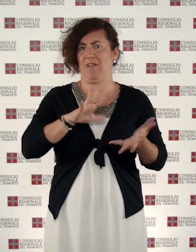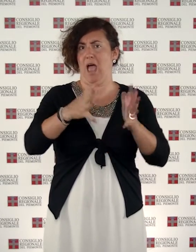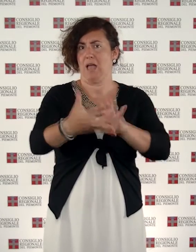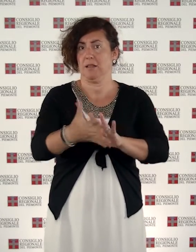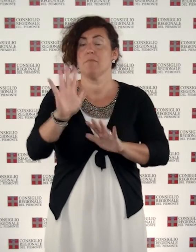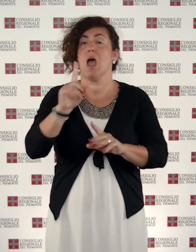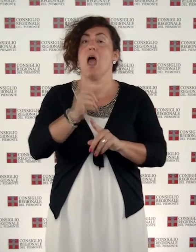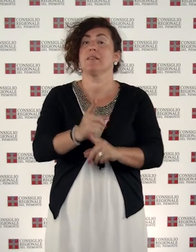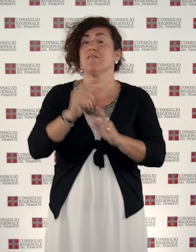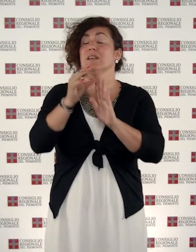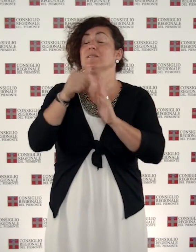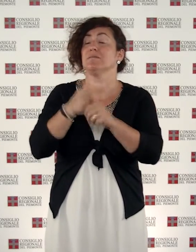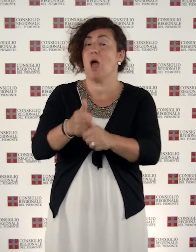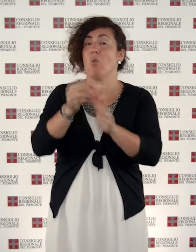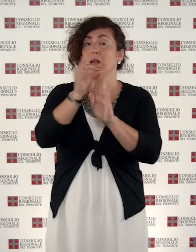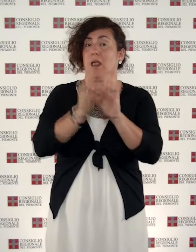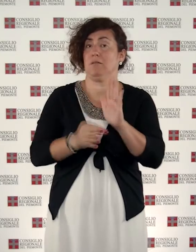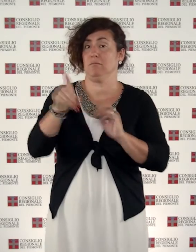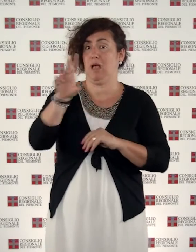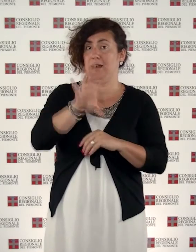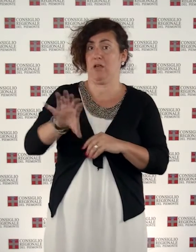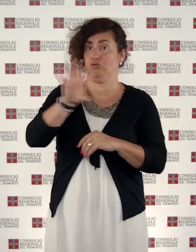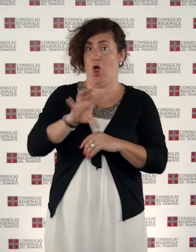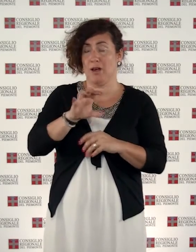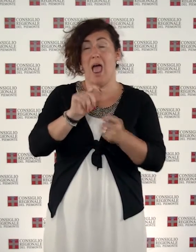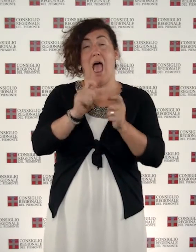Regione. Oltre 200 gli emendamenti presentati.